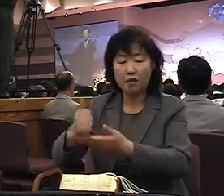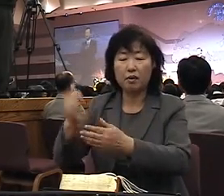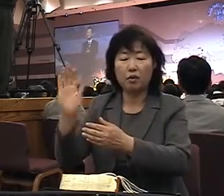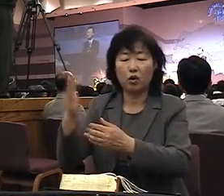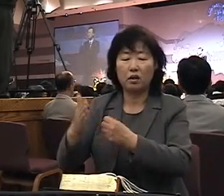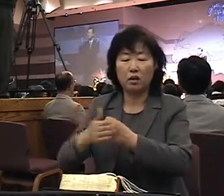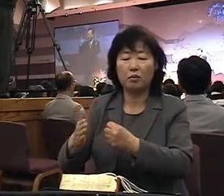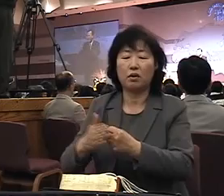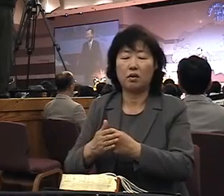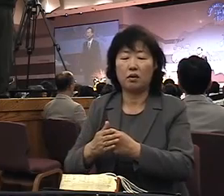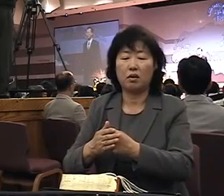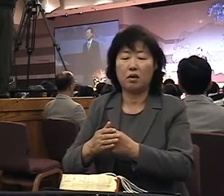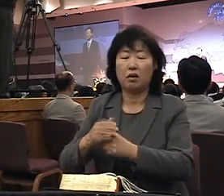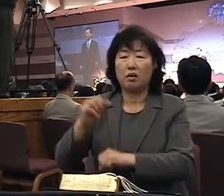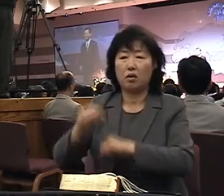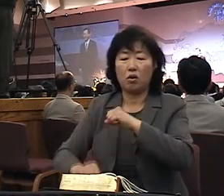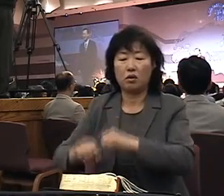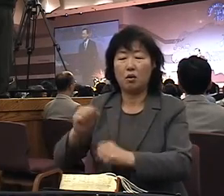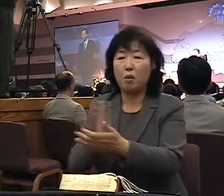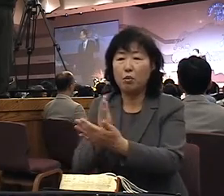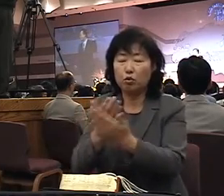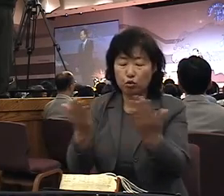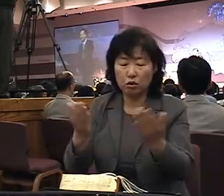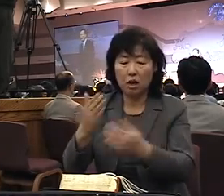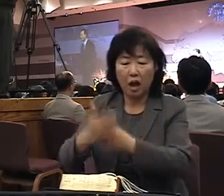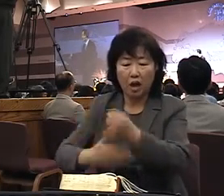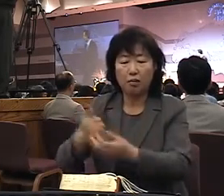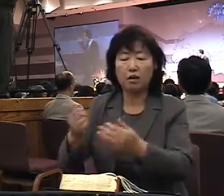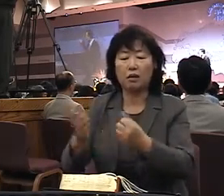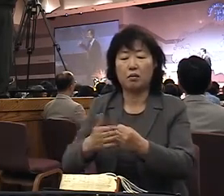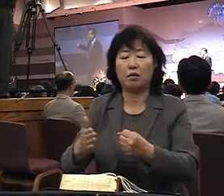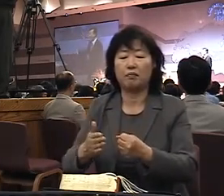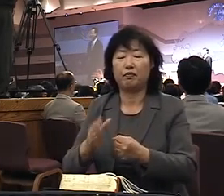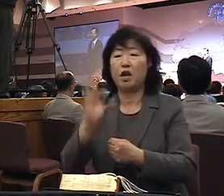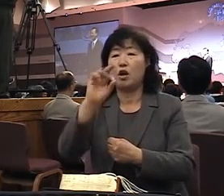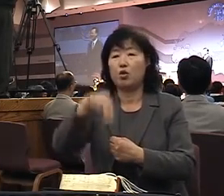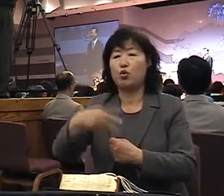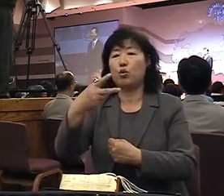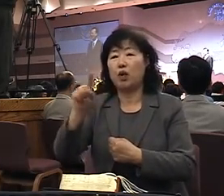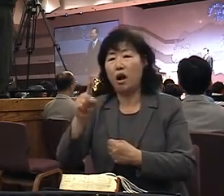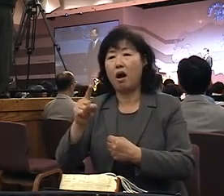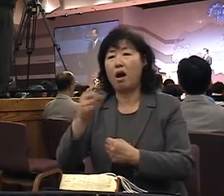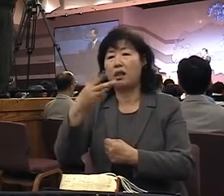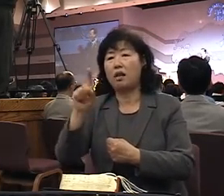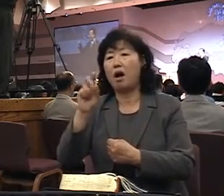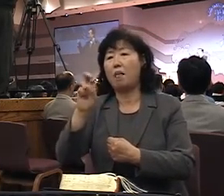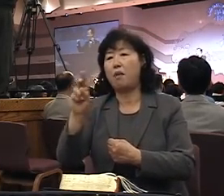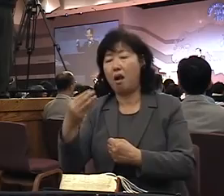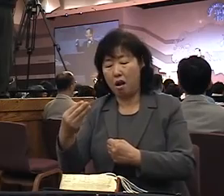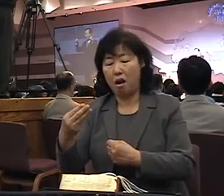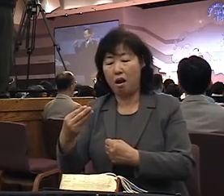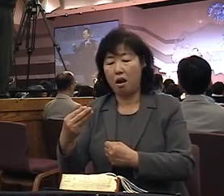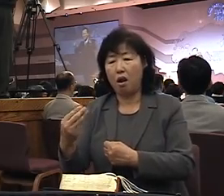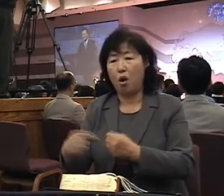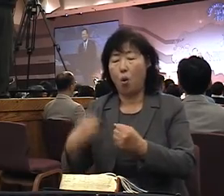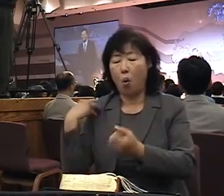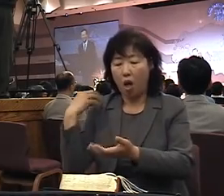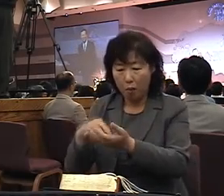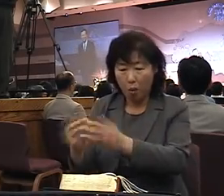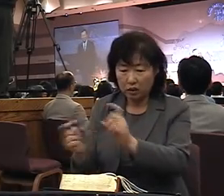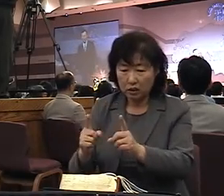들으시고 역사를 베푸시는 하나님이 되시기 때문에 그래서 유다와 다말을 이렇게 회복하신 하나님이 오늘날 저와 여러분들의